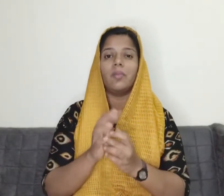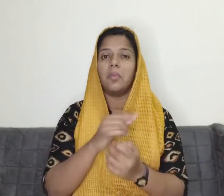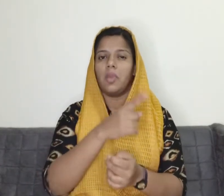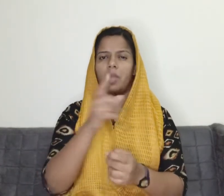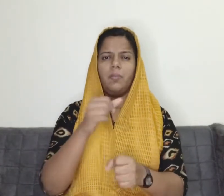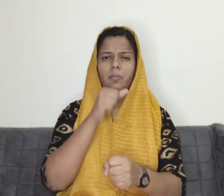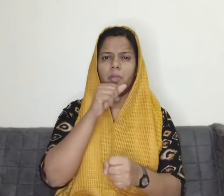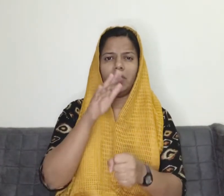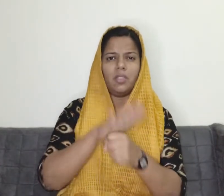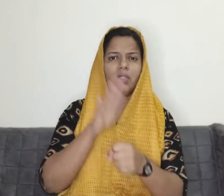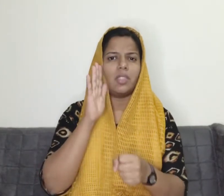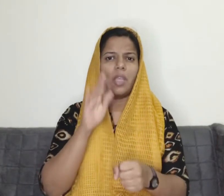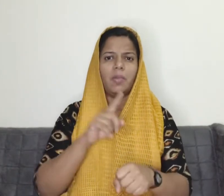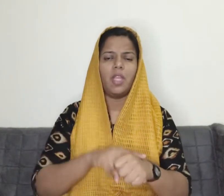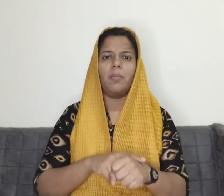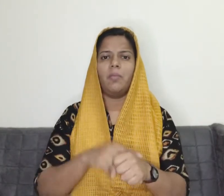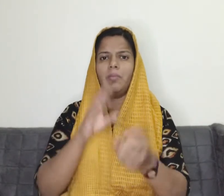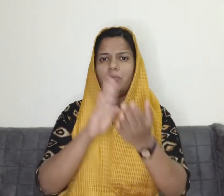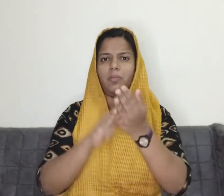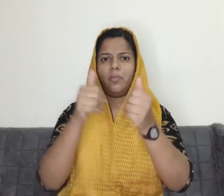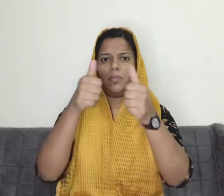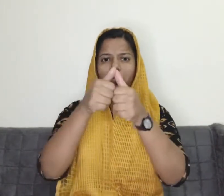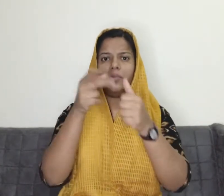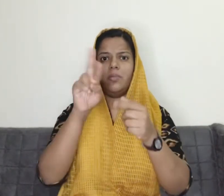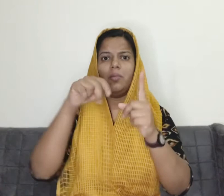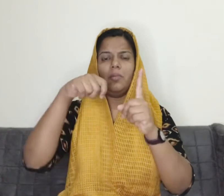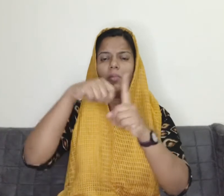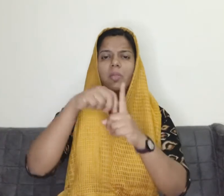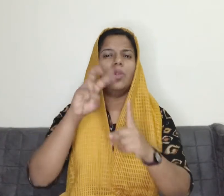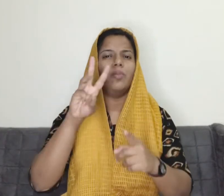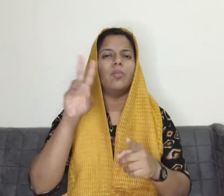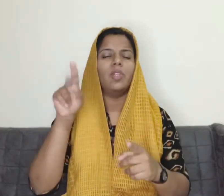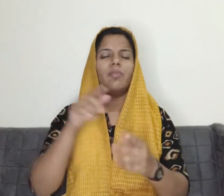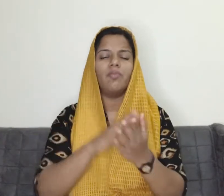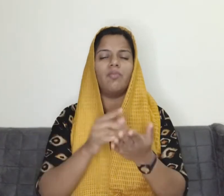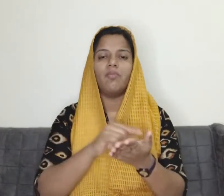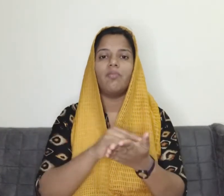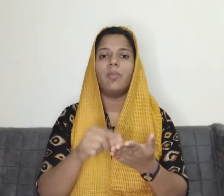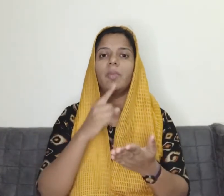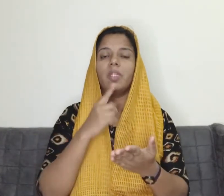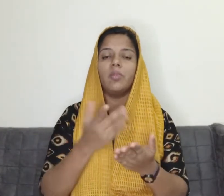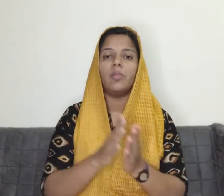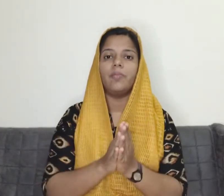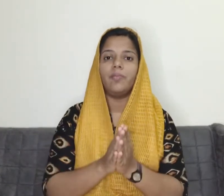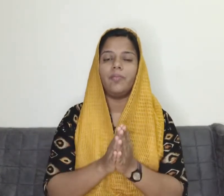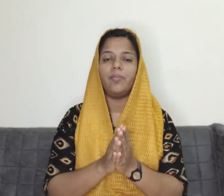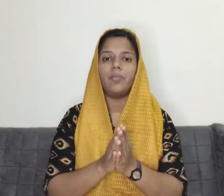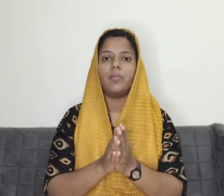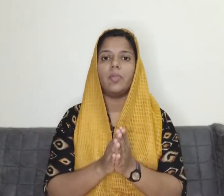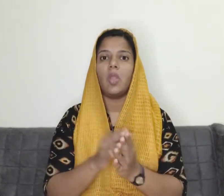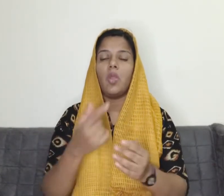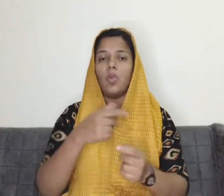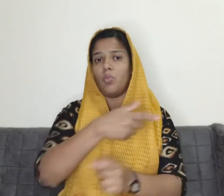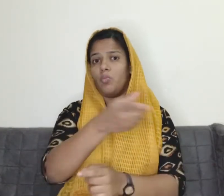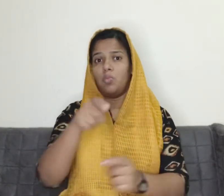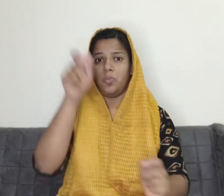സമയത്ത് മർക്കോസിന് സുവിശേഷം 3-ാം അധ്യായം അവിടെ 32 മുതൽ വാക്യങ്ങൾ നമുക്കിങ്ങനെ വായിക്കുമ്പം കാണാൻ കഴിയും. പുരുഷാരം അവൻ്റെ